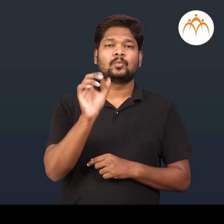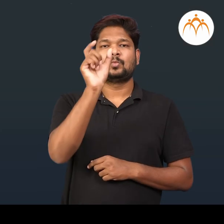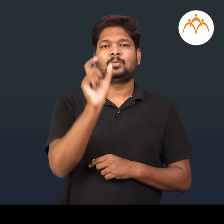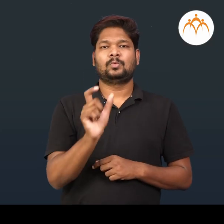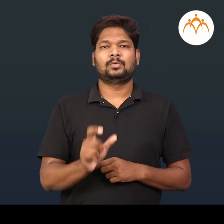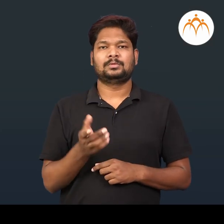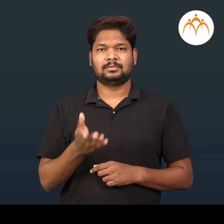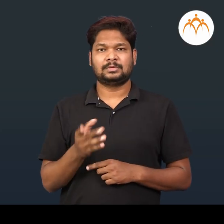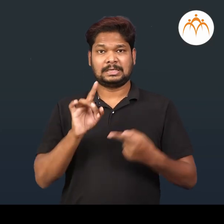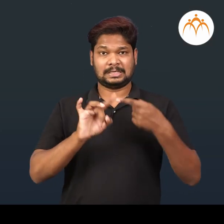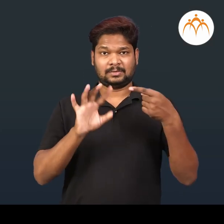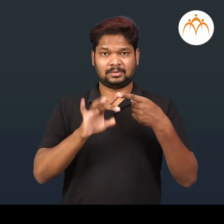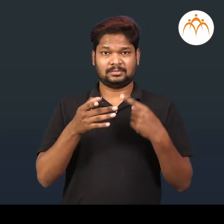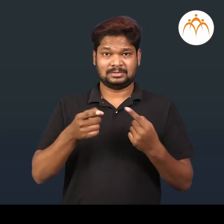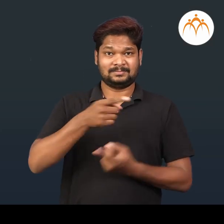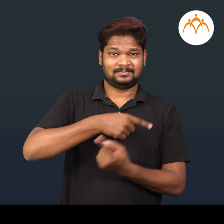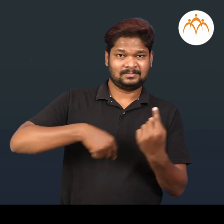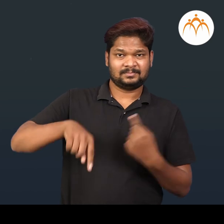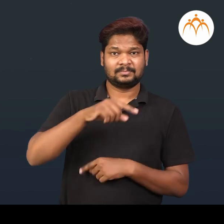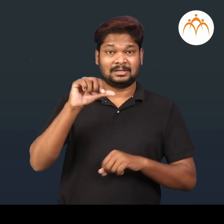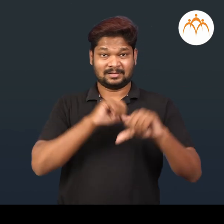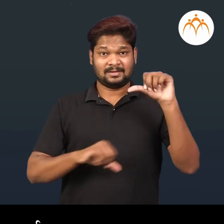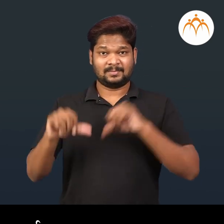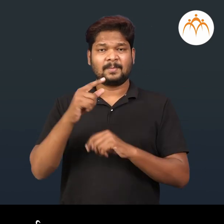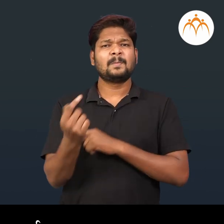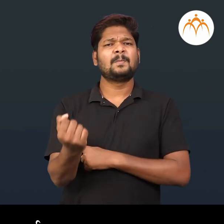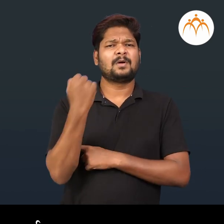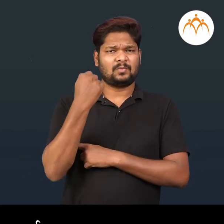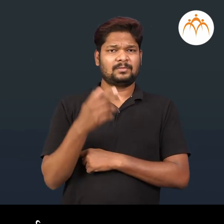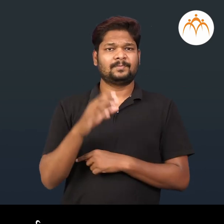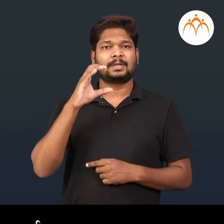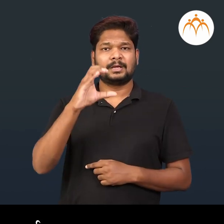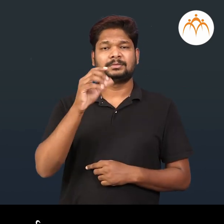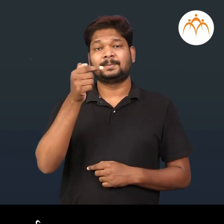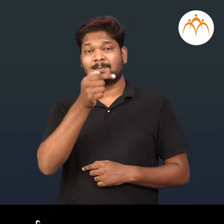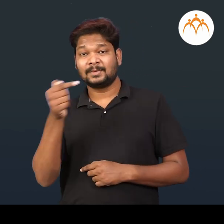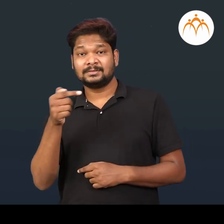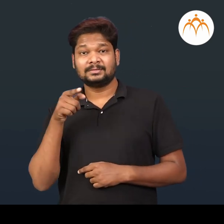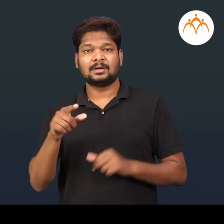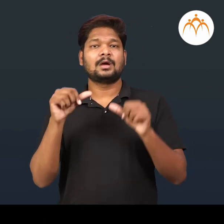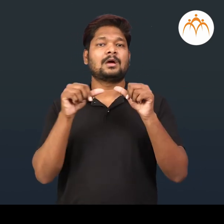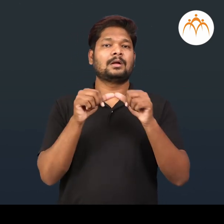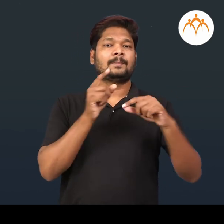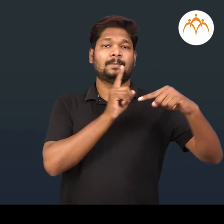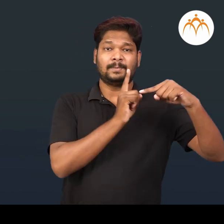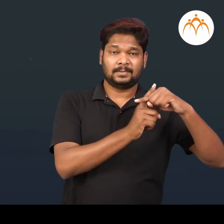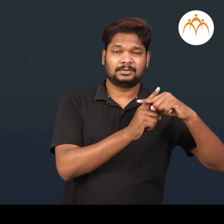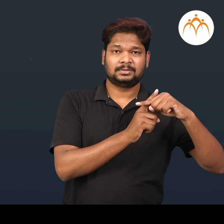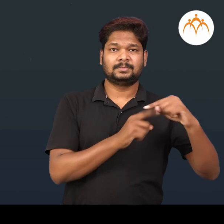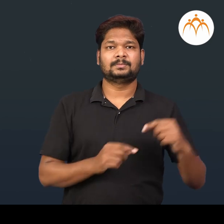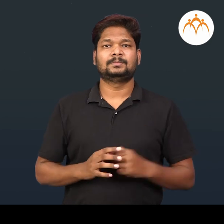पारिभाषिक शब्द विद्युत रासायनिक ऊर्जा कैथल